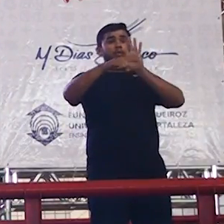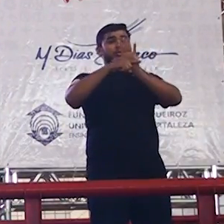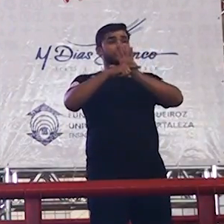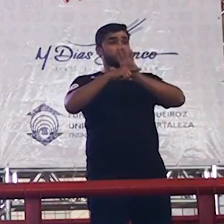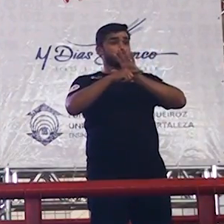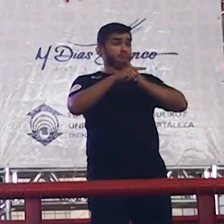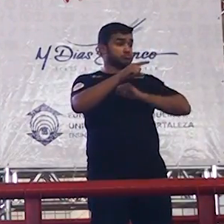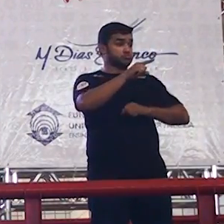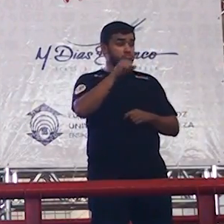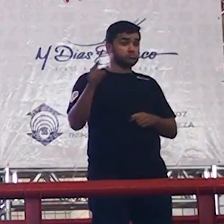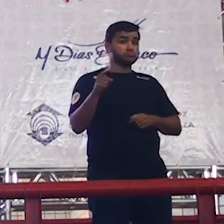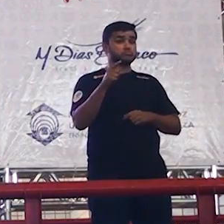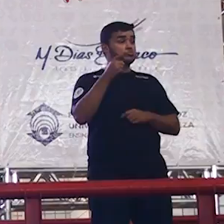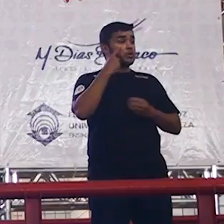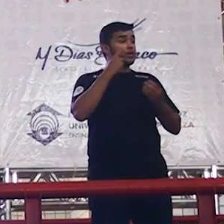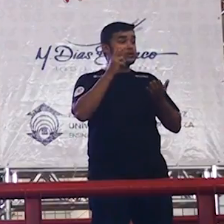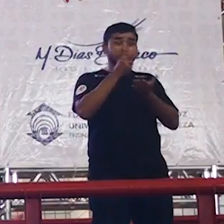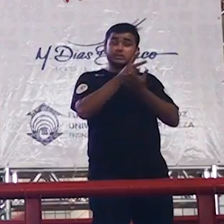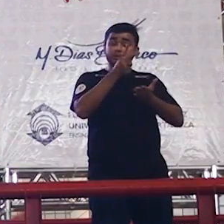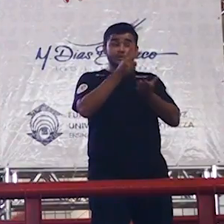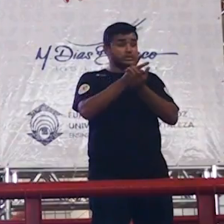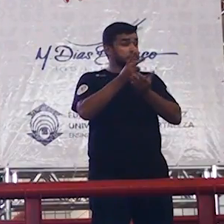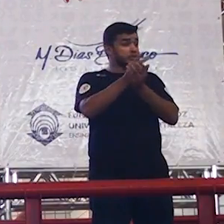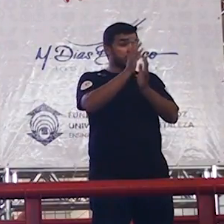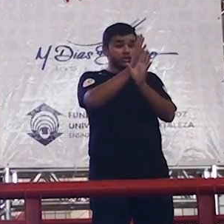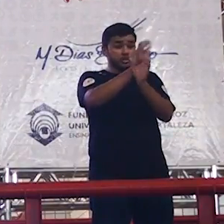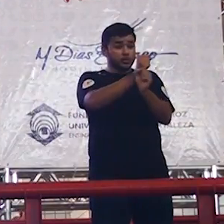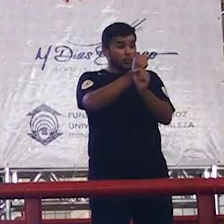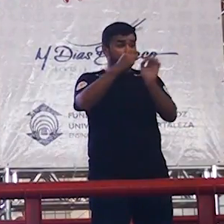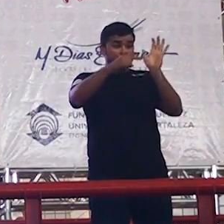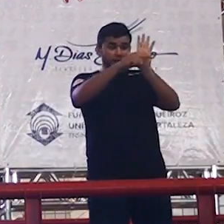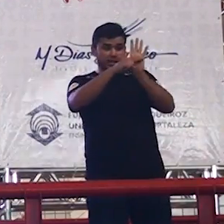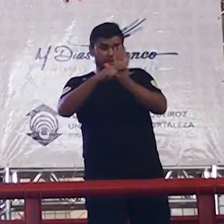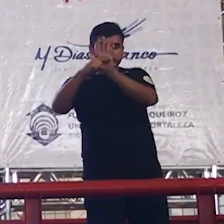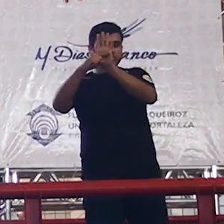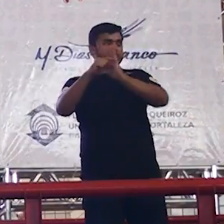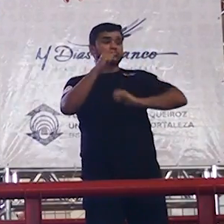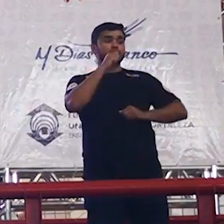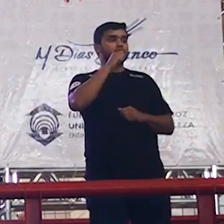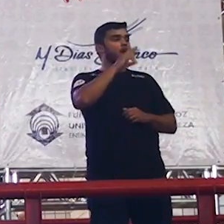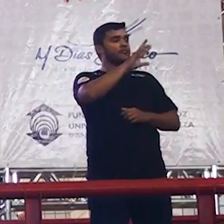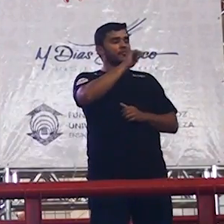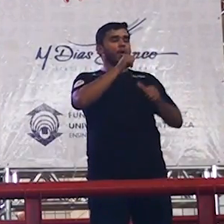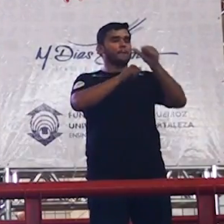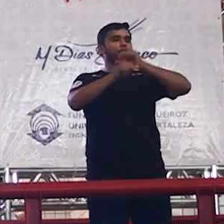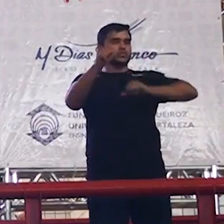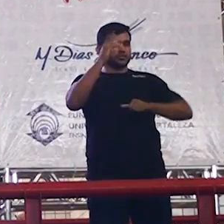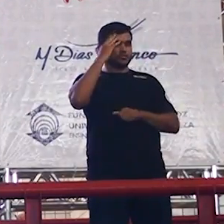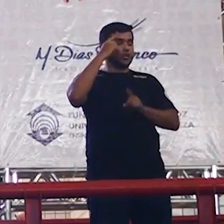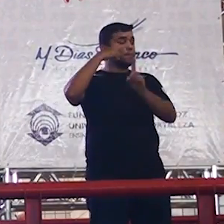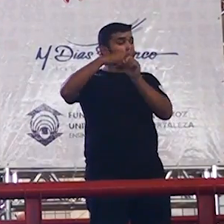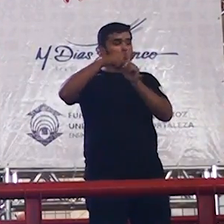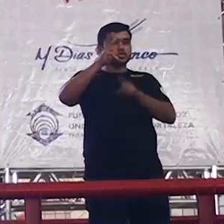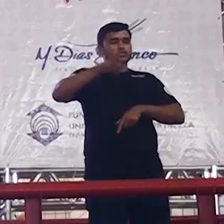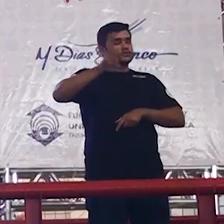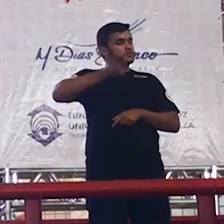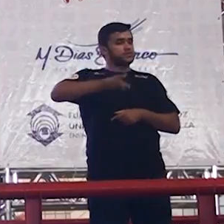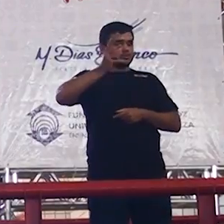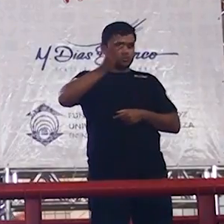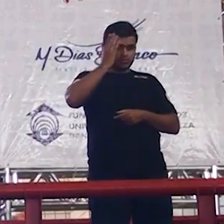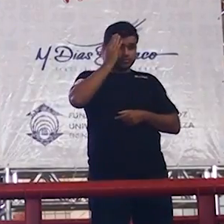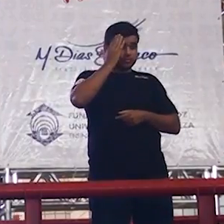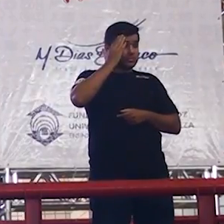B ser negativo, nunca dá um resultado negativo. sempre o resultado é